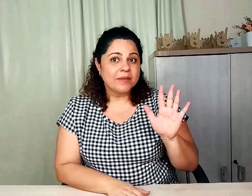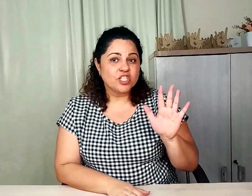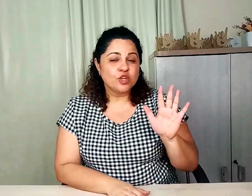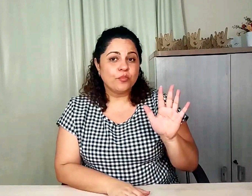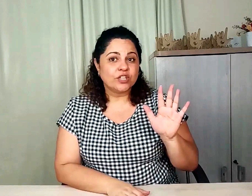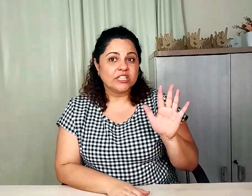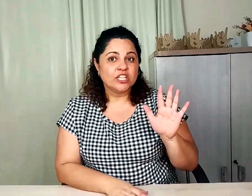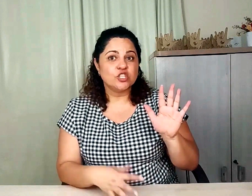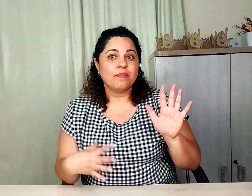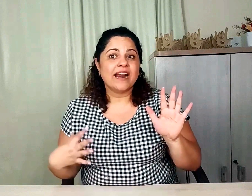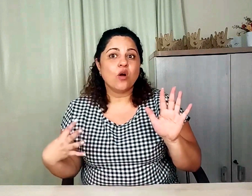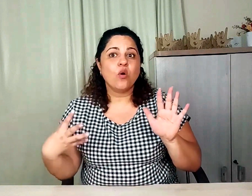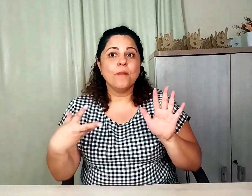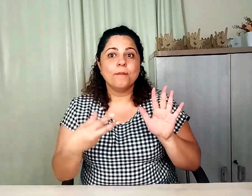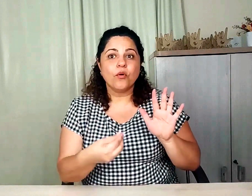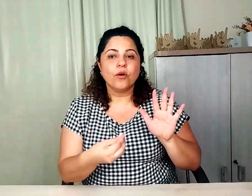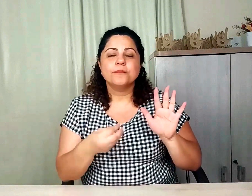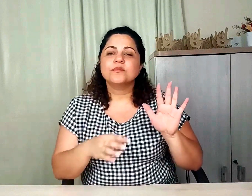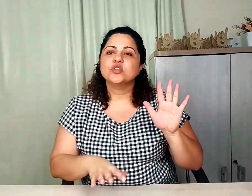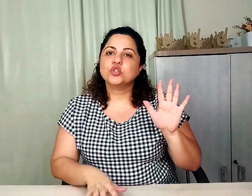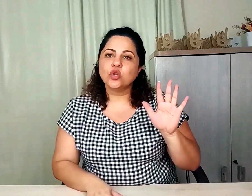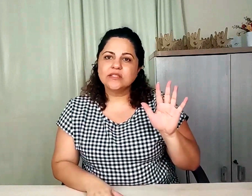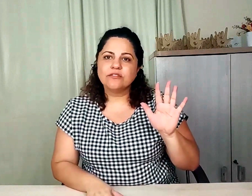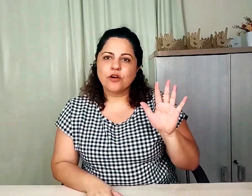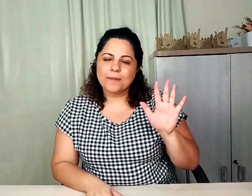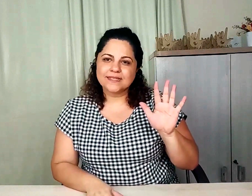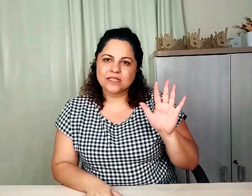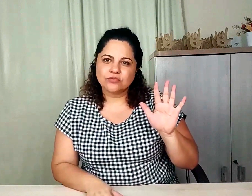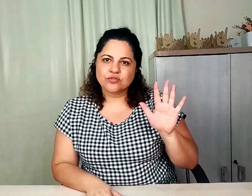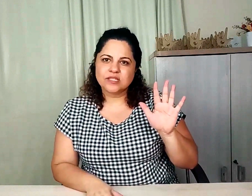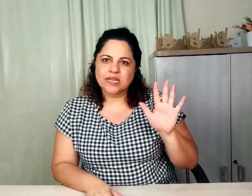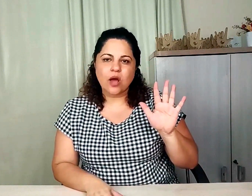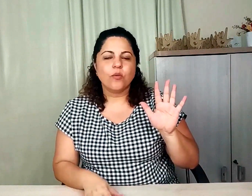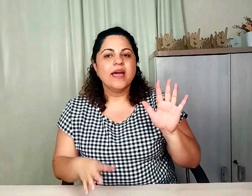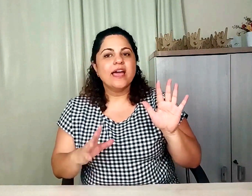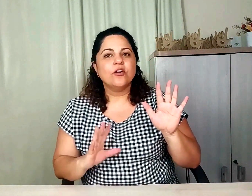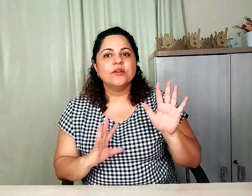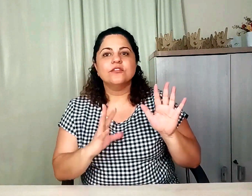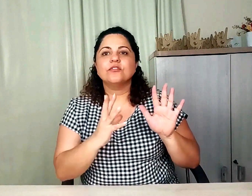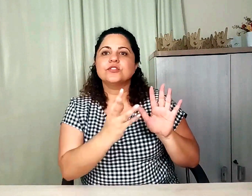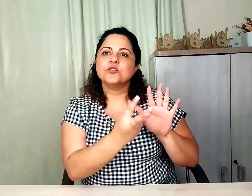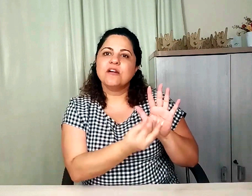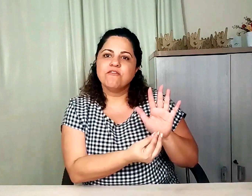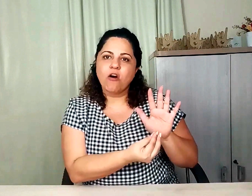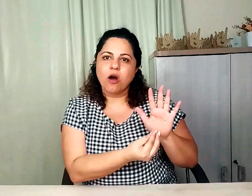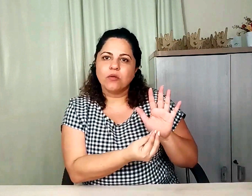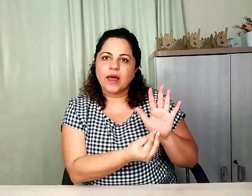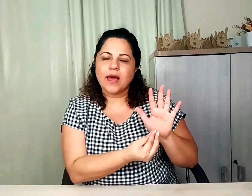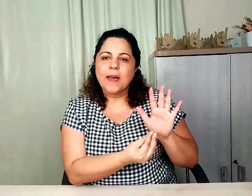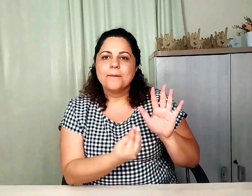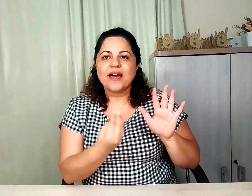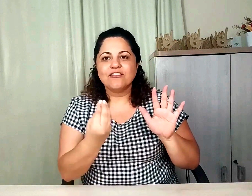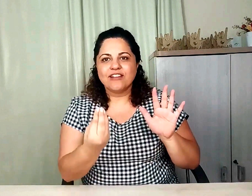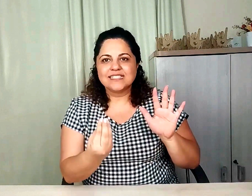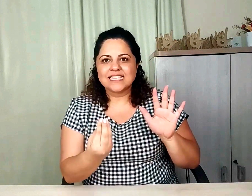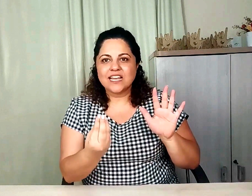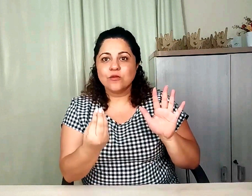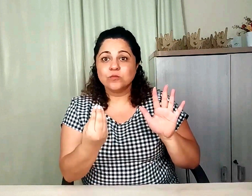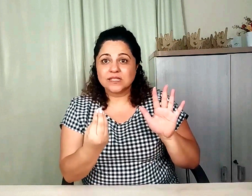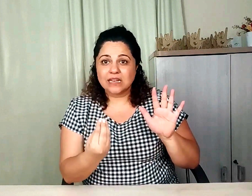extremamente importante para compor toda a formação de um sinal. É como que fosse uma fórmula para fazer um sinal